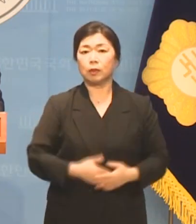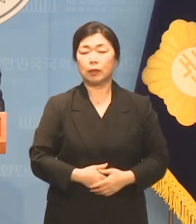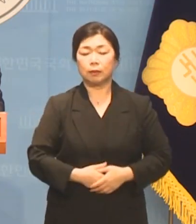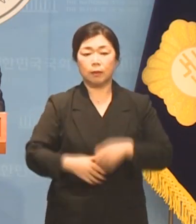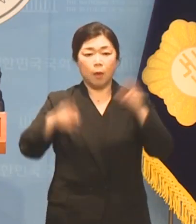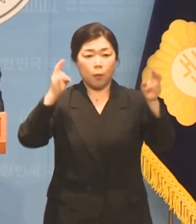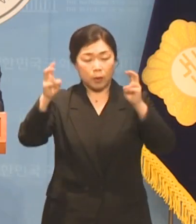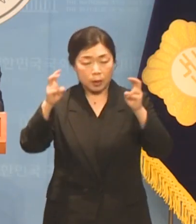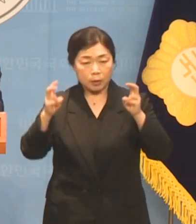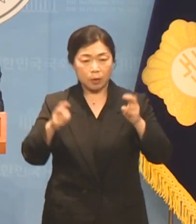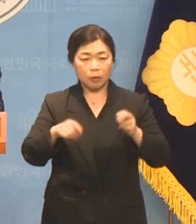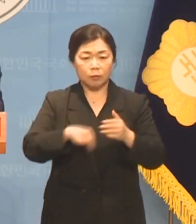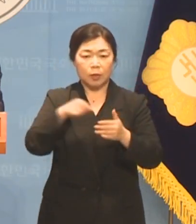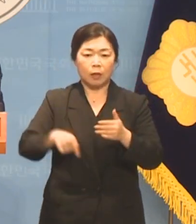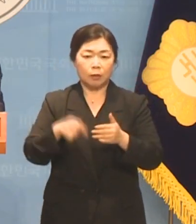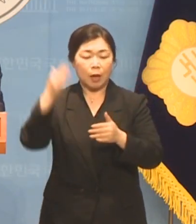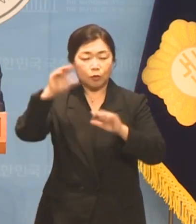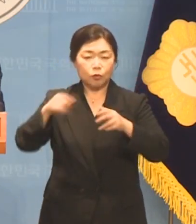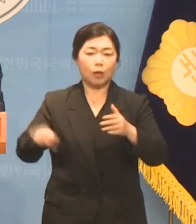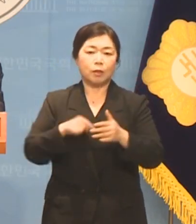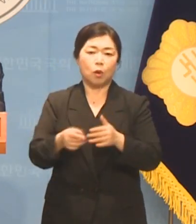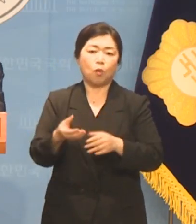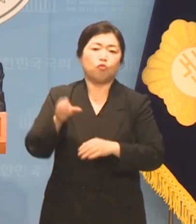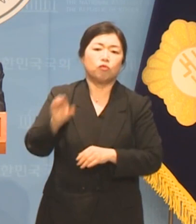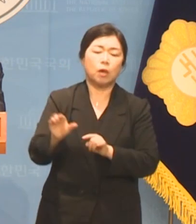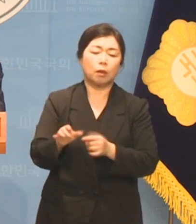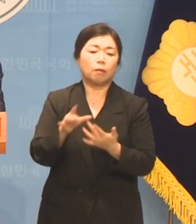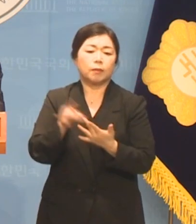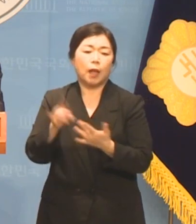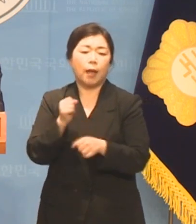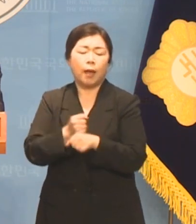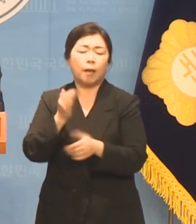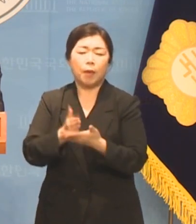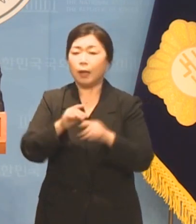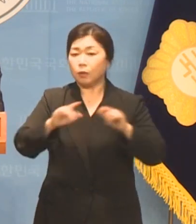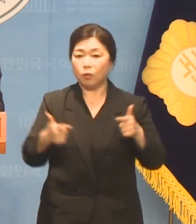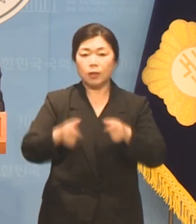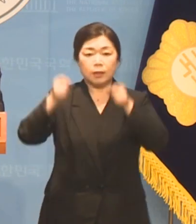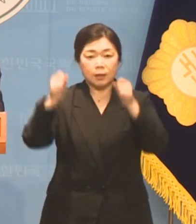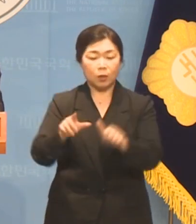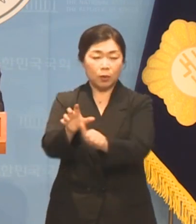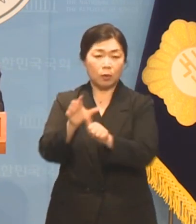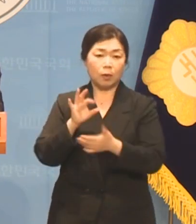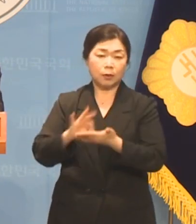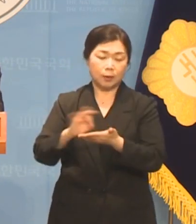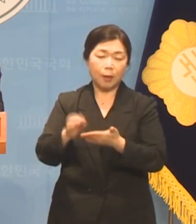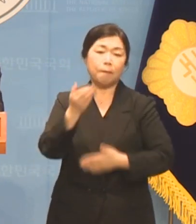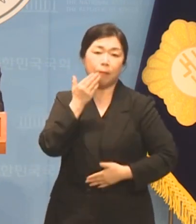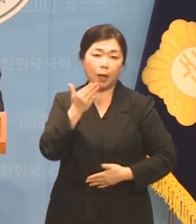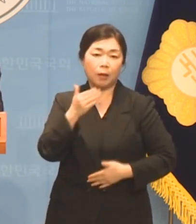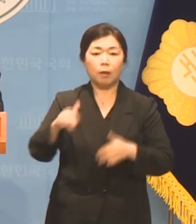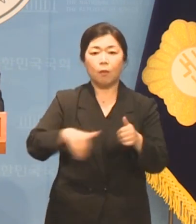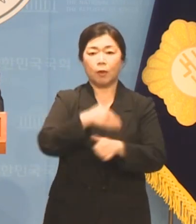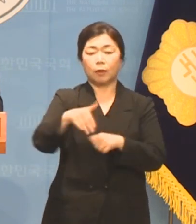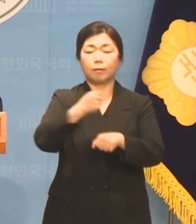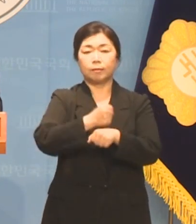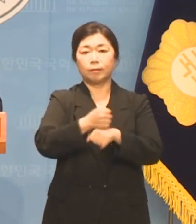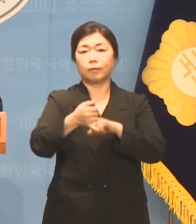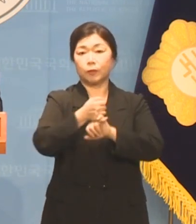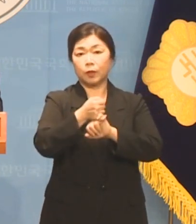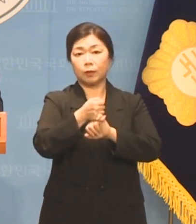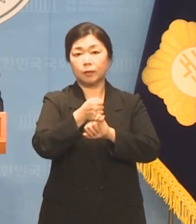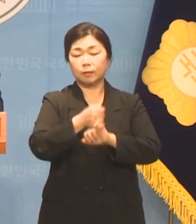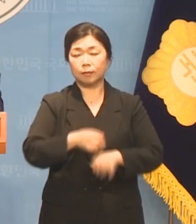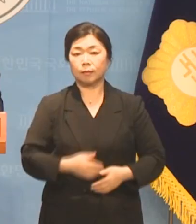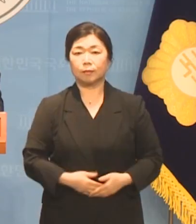기업들이 국내 투자를 선택이 아닌 기회로 이어질 수 있는 환경을 반드시 만들겠습니다. 존경하는